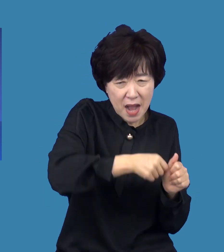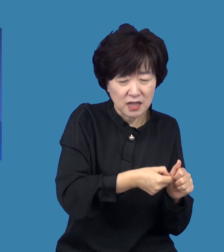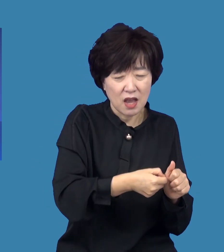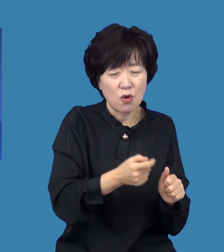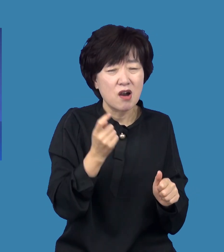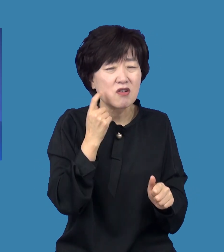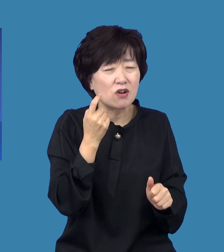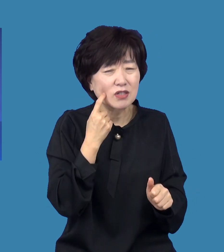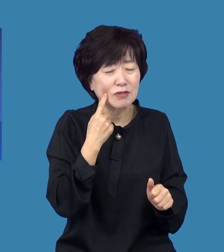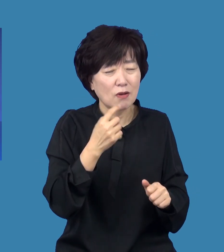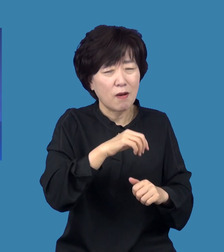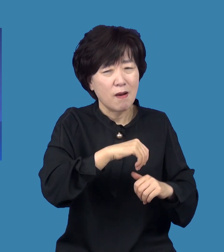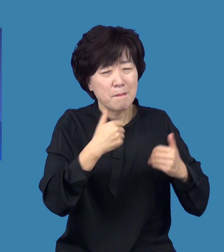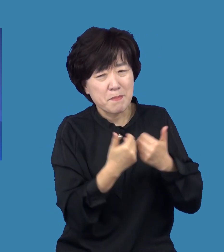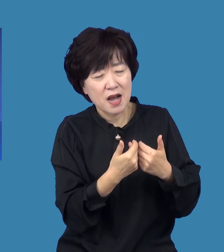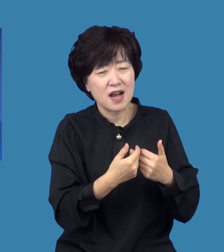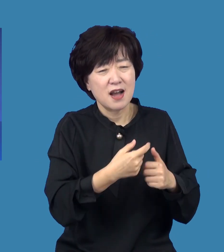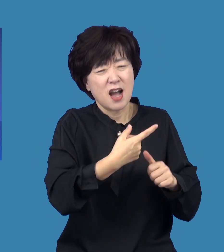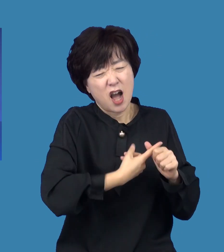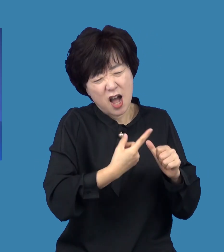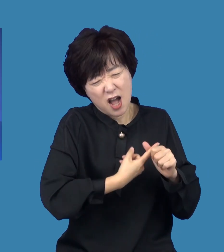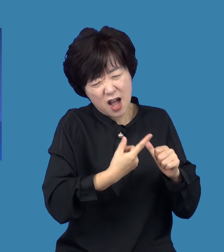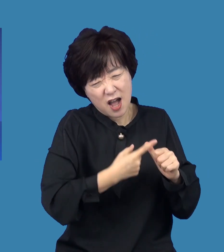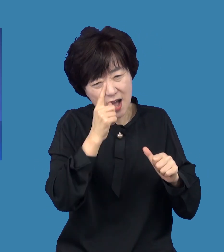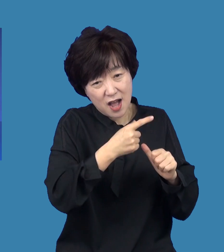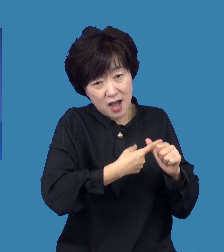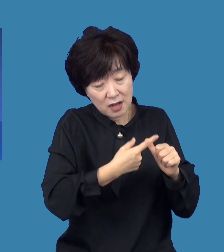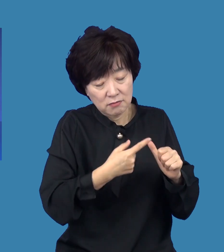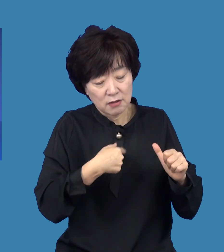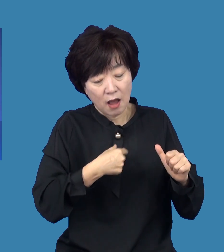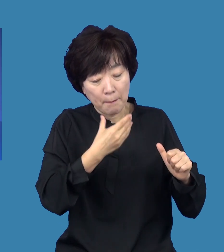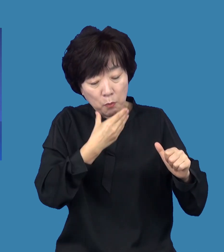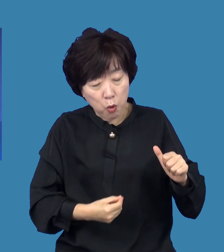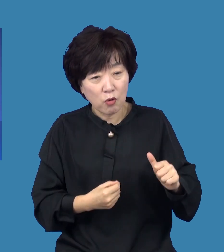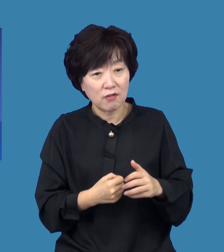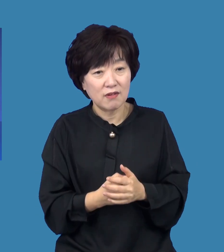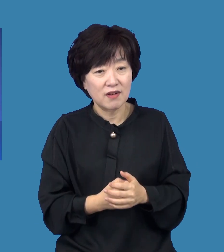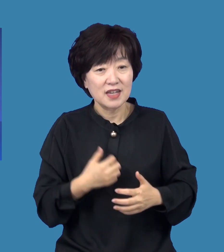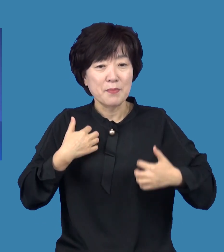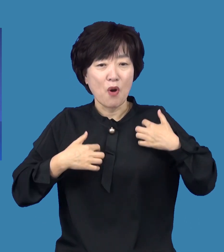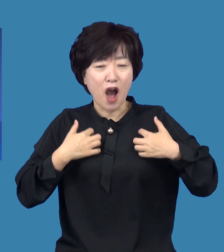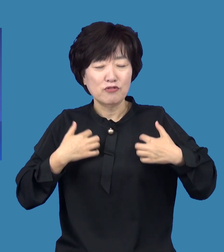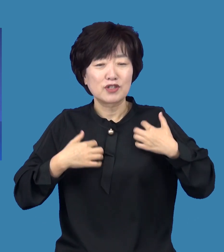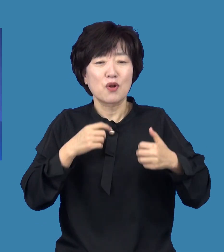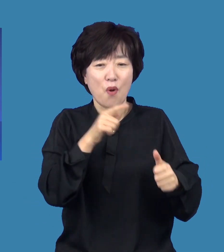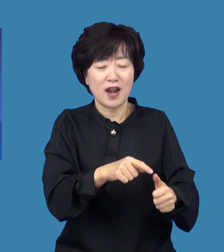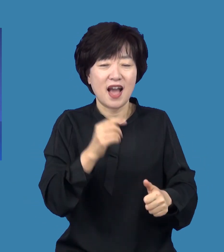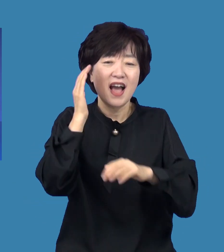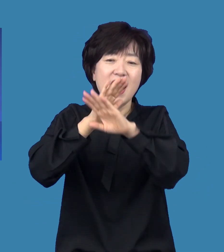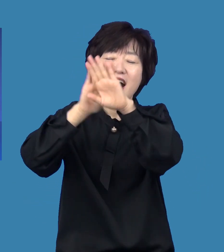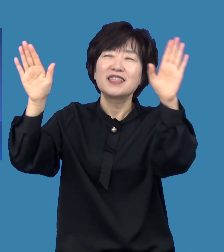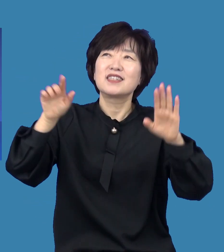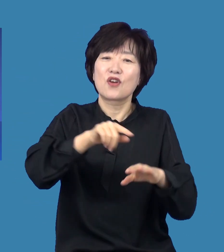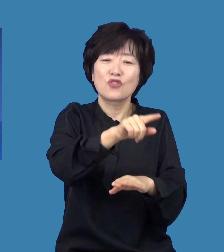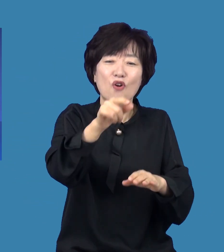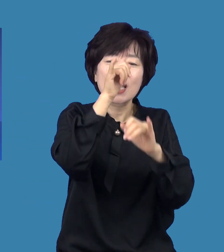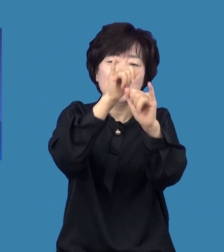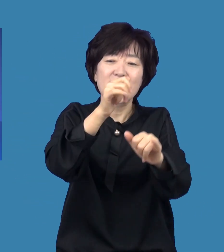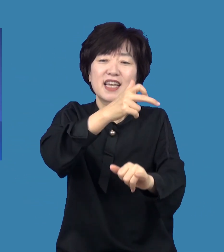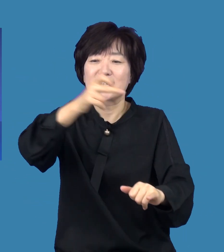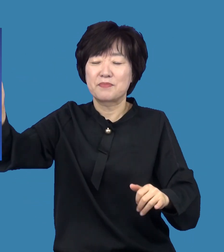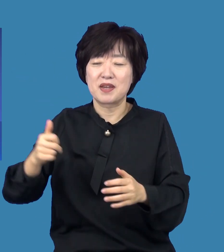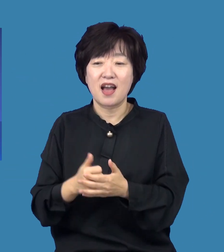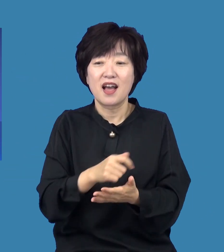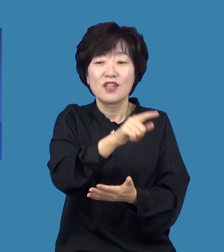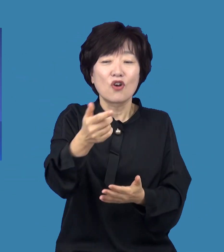거슬러 모든 악한 말을 할 때에는 너희에게 복이 있나니 기뻐하고 즐거워하라. 하늘에서 너희의 상이 큼이라. 너희